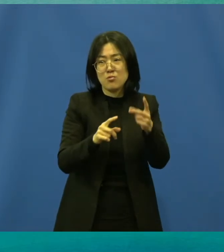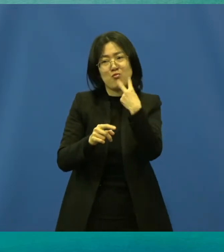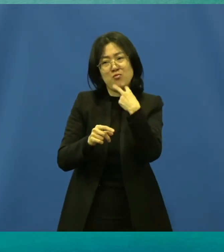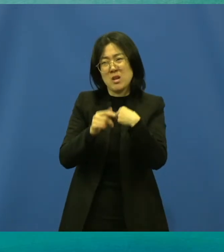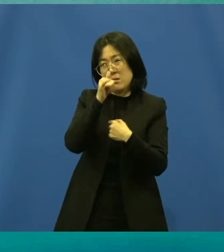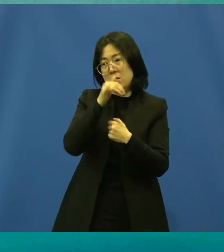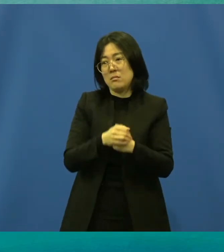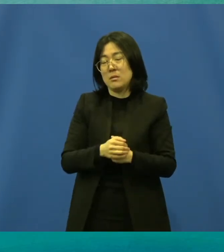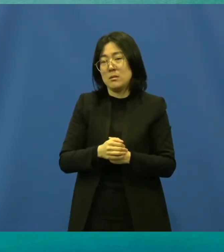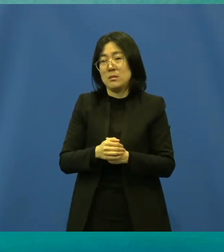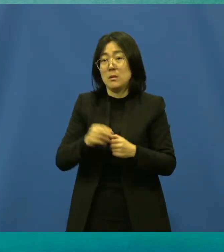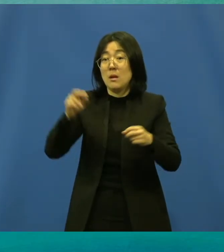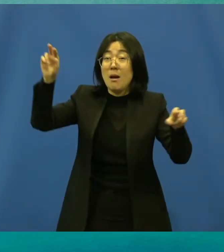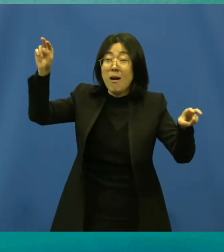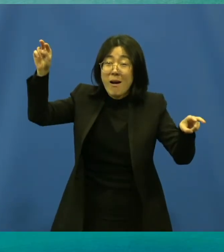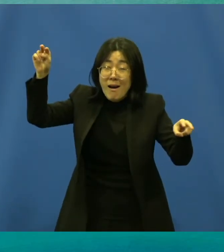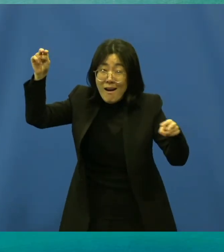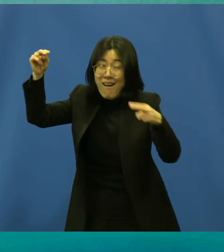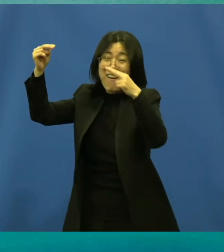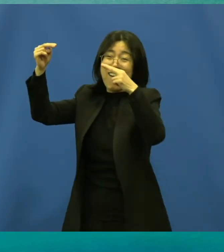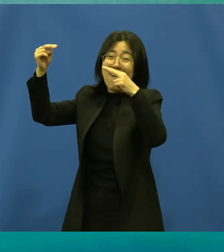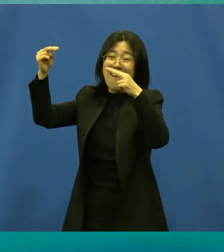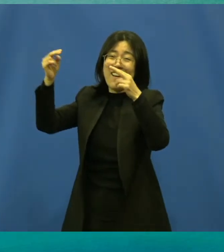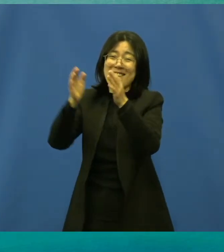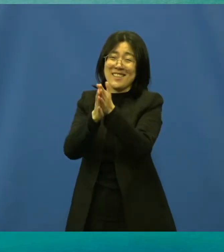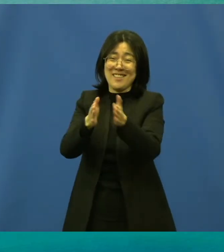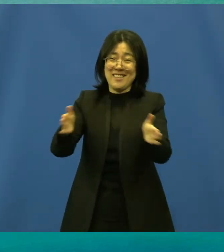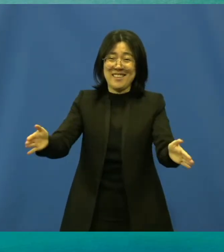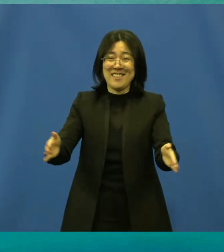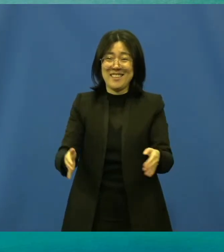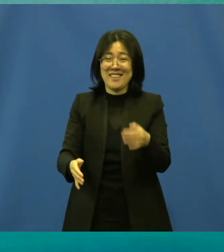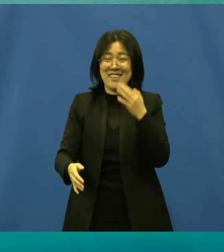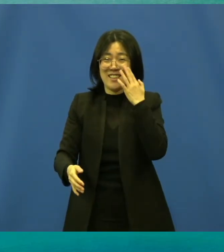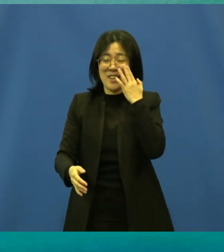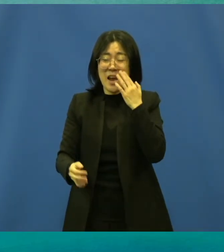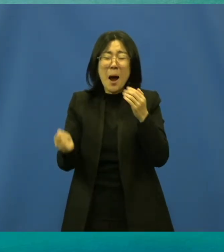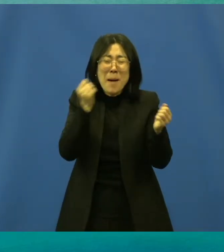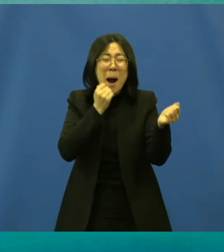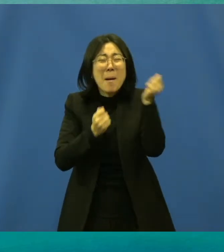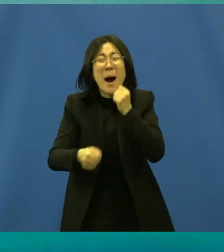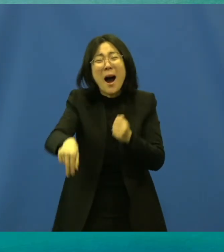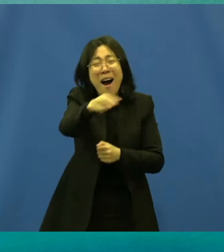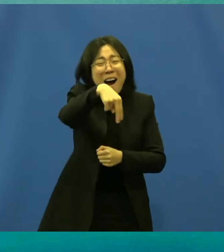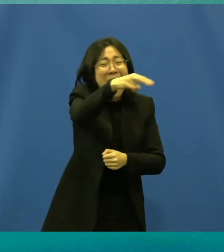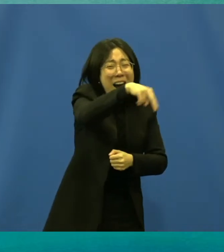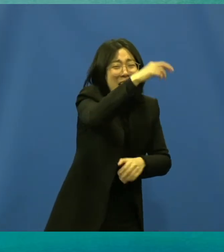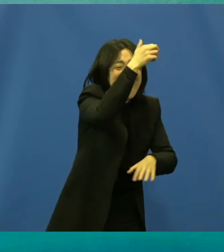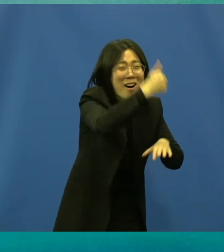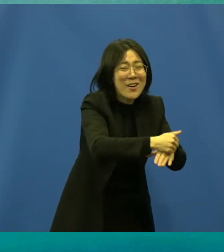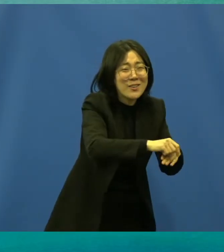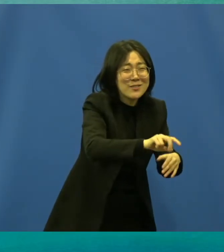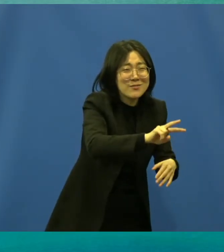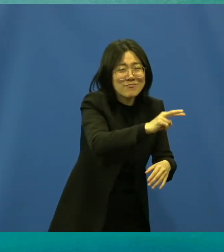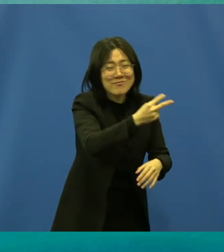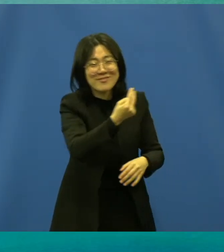대면합니다. 돌고 돌아 이제 아버지 곁으로 온